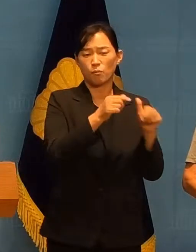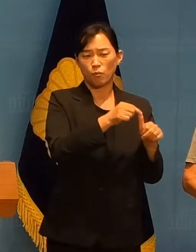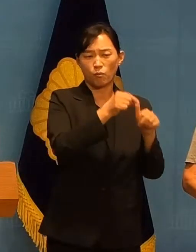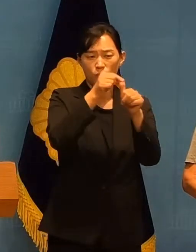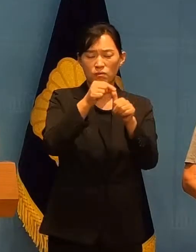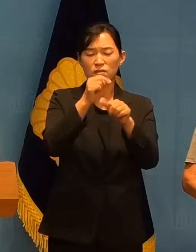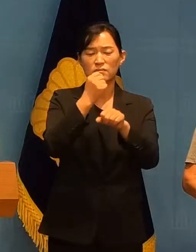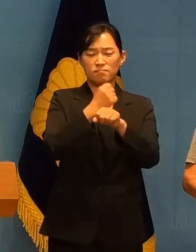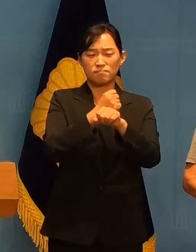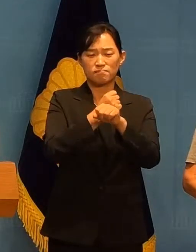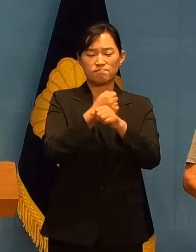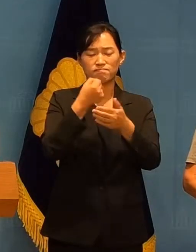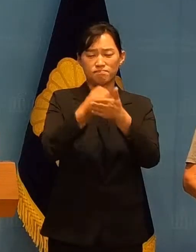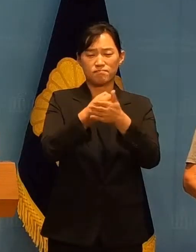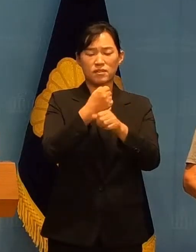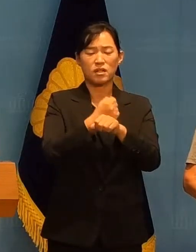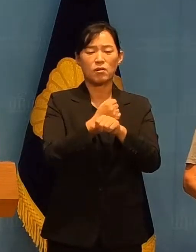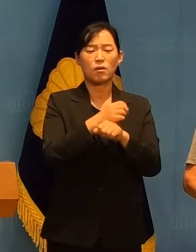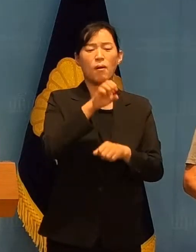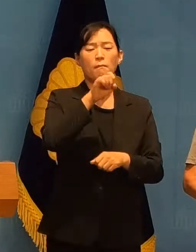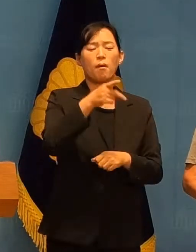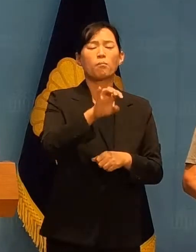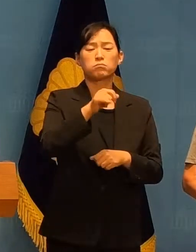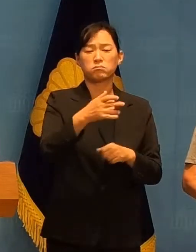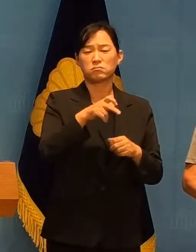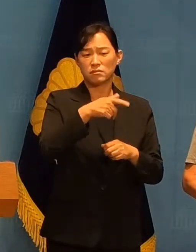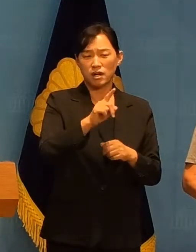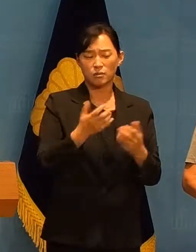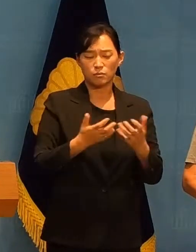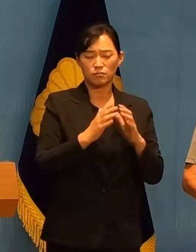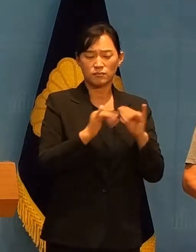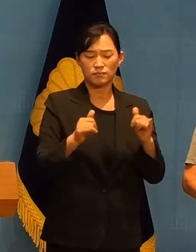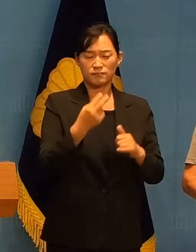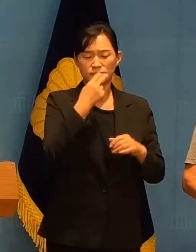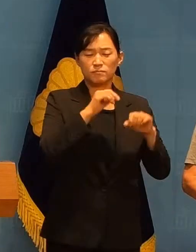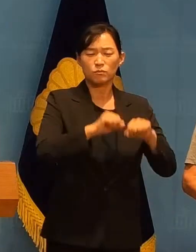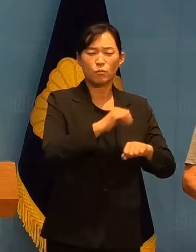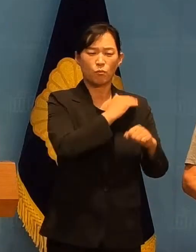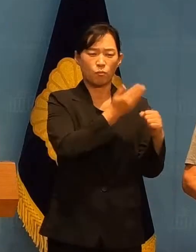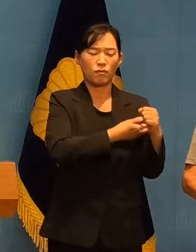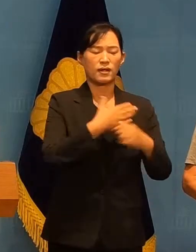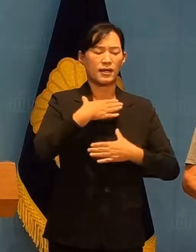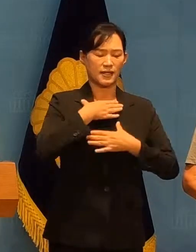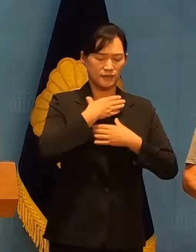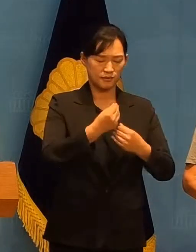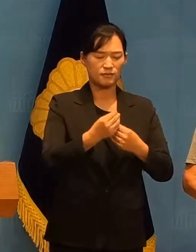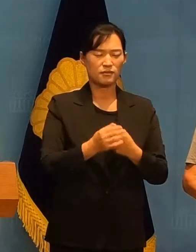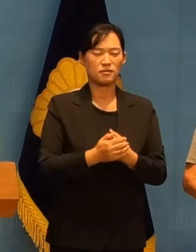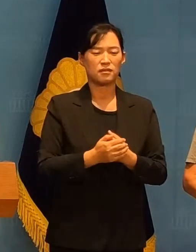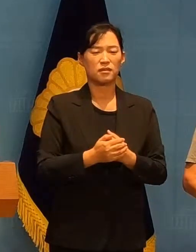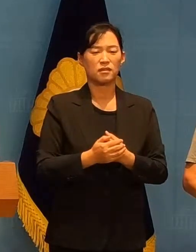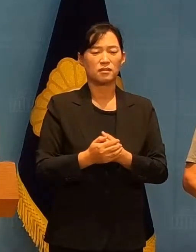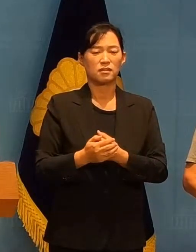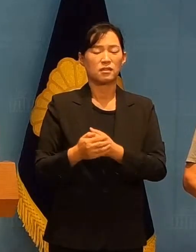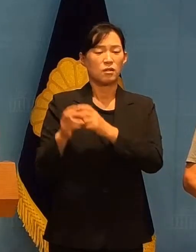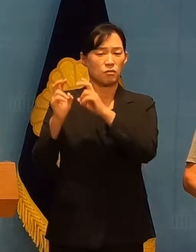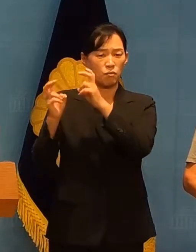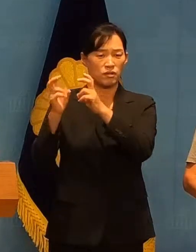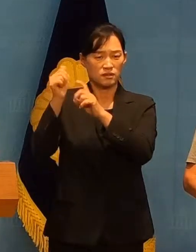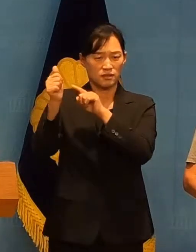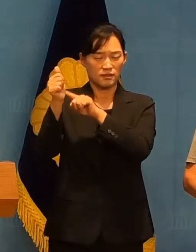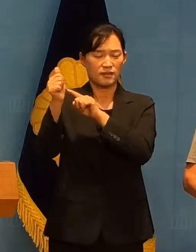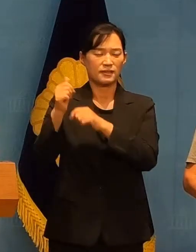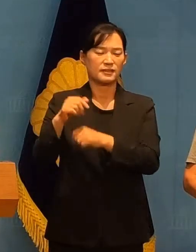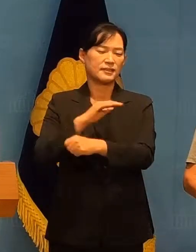확립하여 펌프카 노동자의 생존권과 안전은 원청이